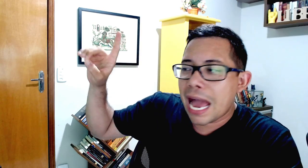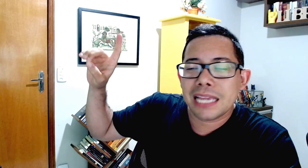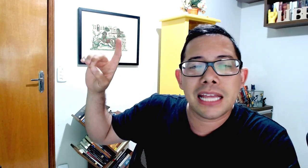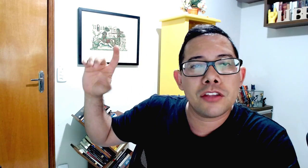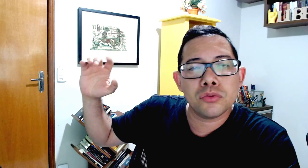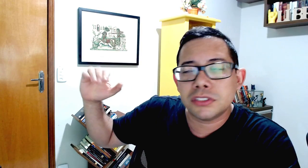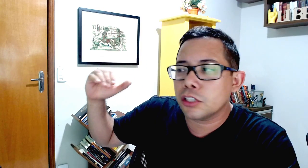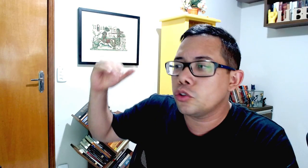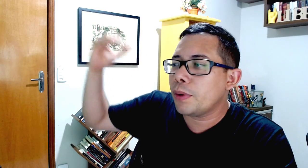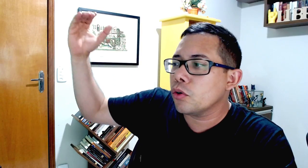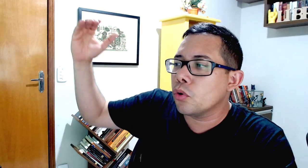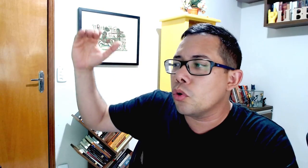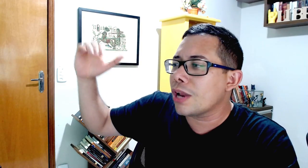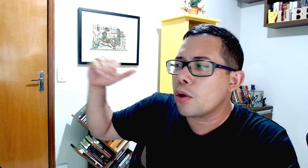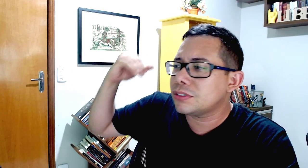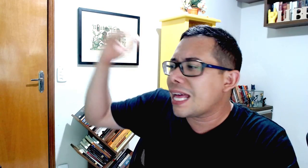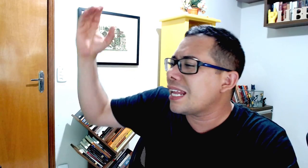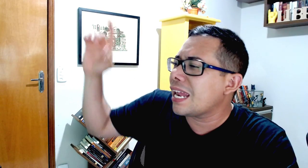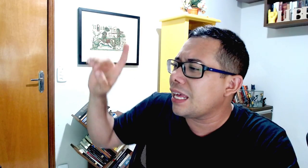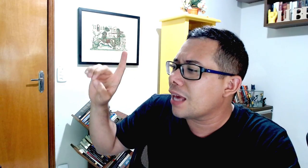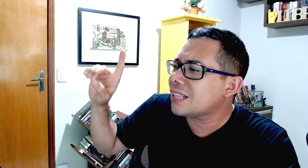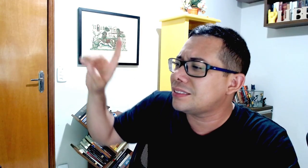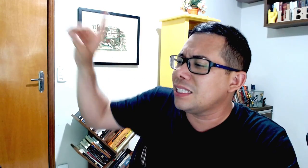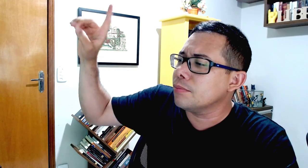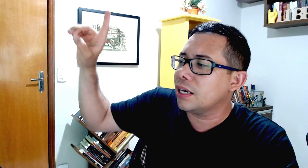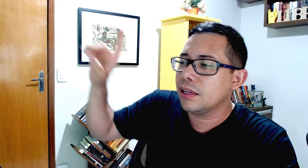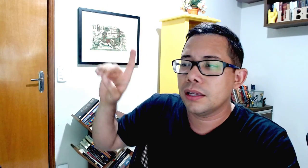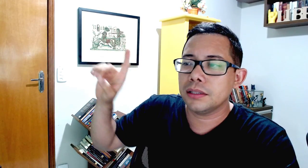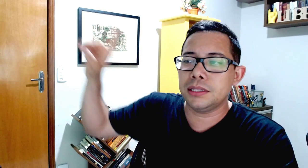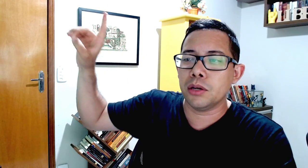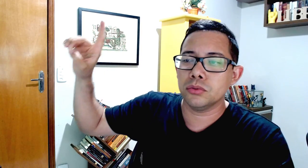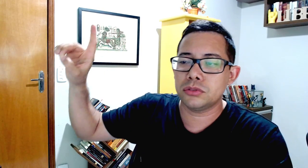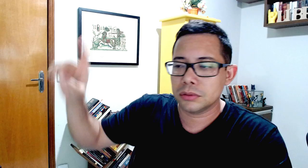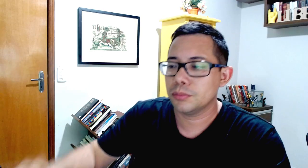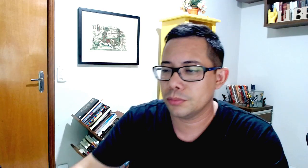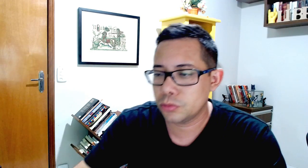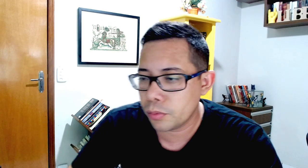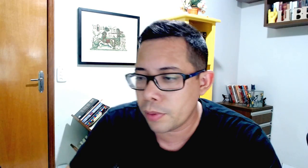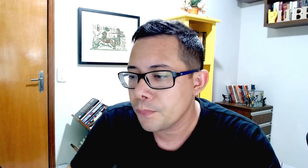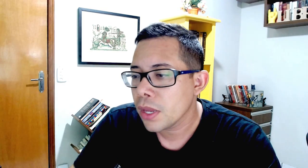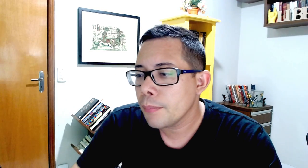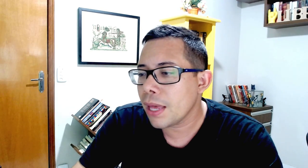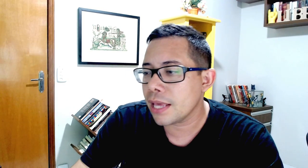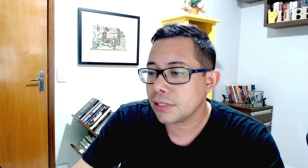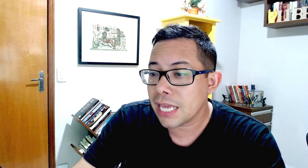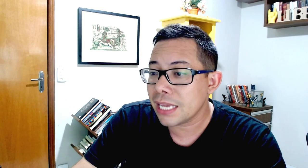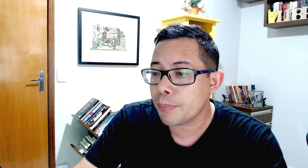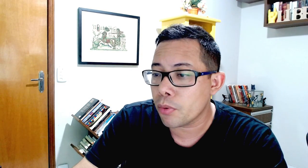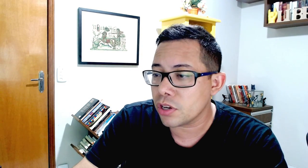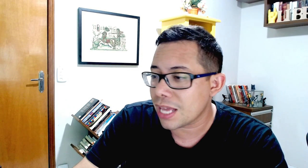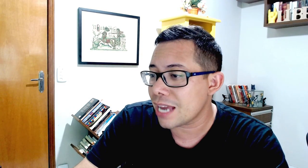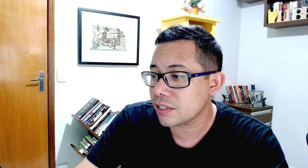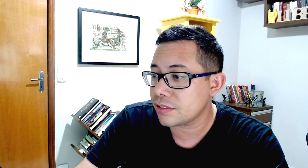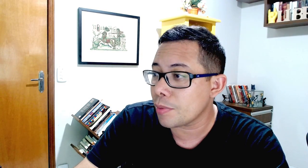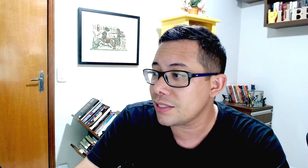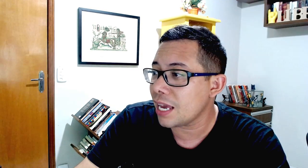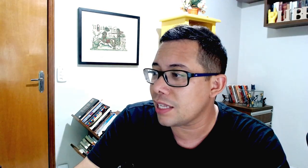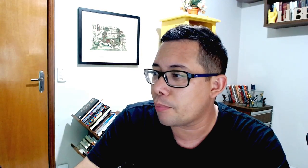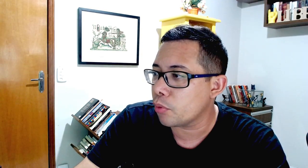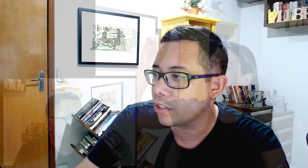a ideia de Um ser superior aos além acima de tudo bem beleza e aí depois a gente é uma sair